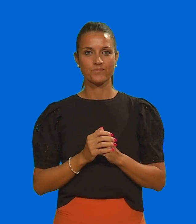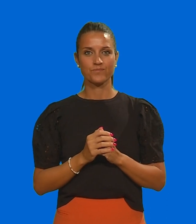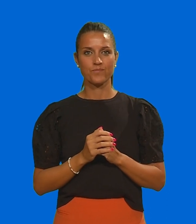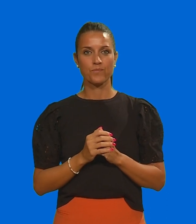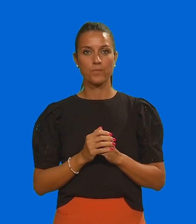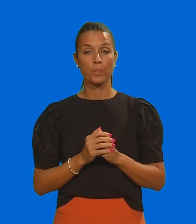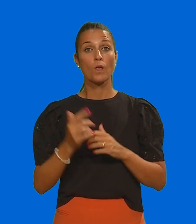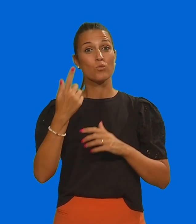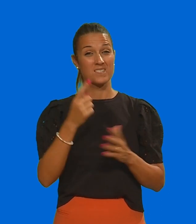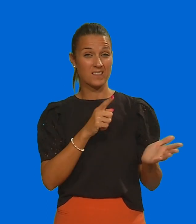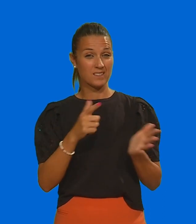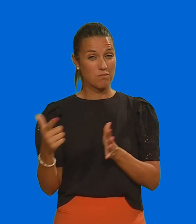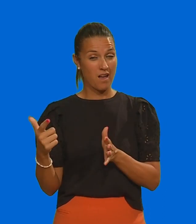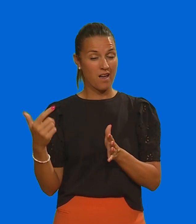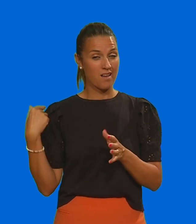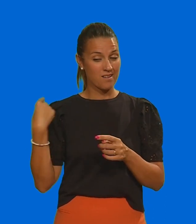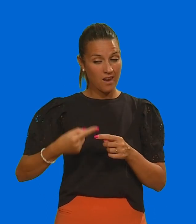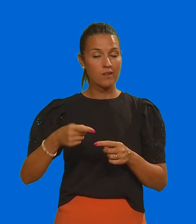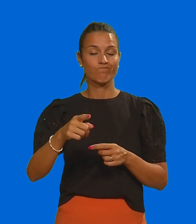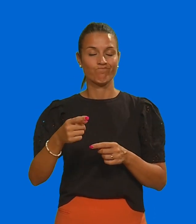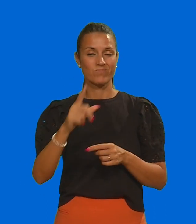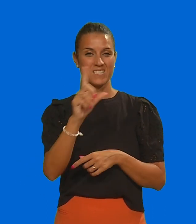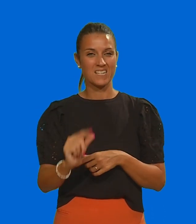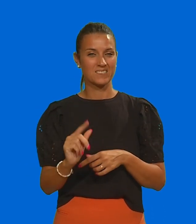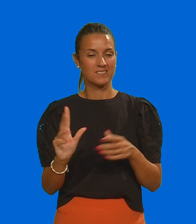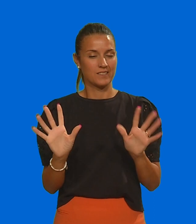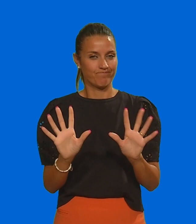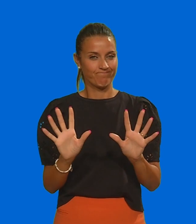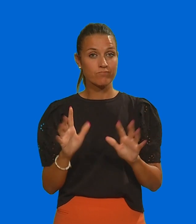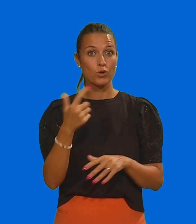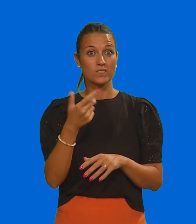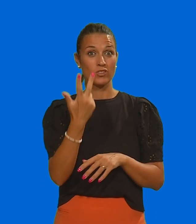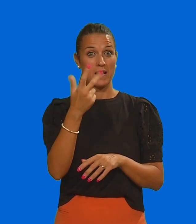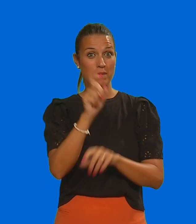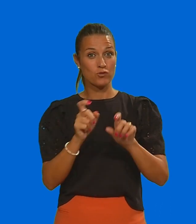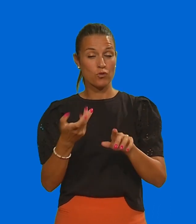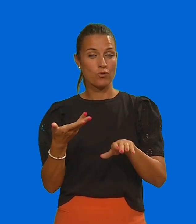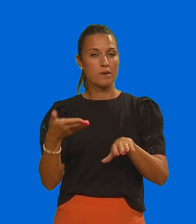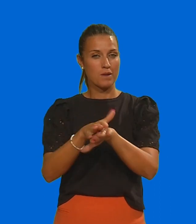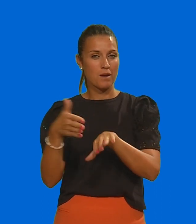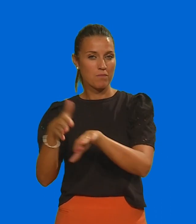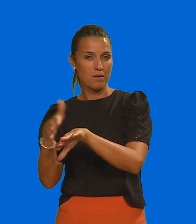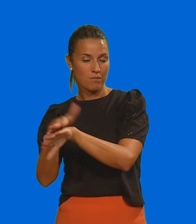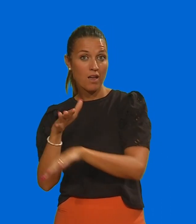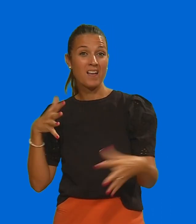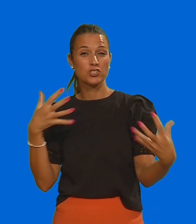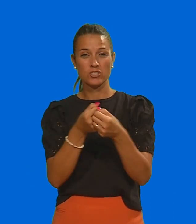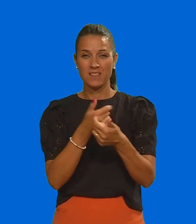Settimana tragica sulle strade salentine, tre persone hanno perso la vita a causa di gravi incidenti stradali avvenuti sulla Maglie-Colle Passo